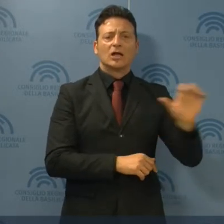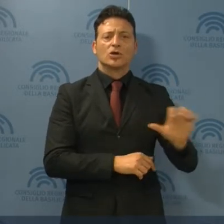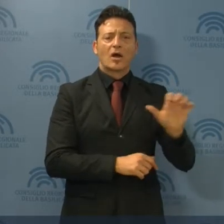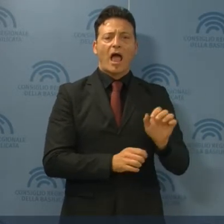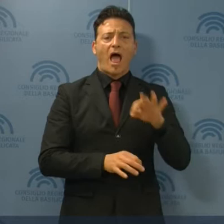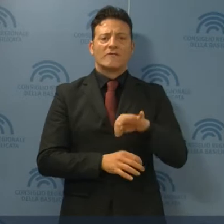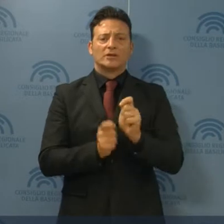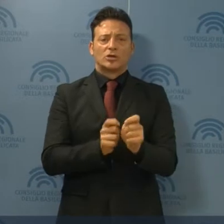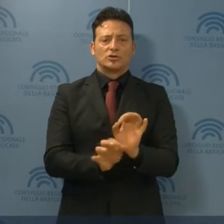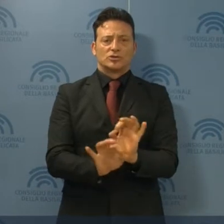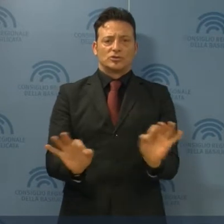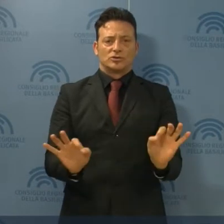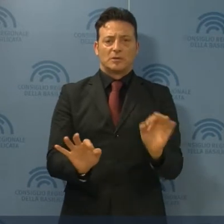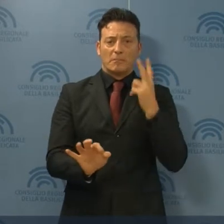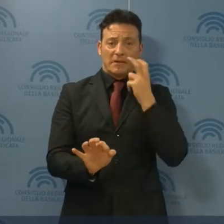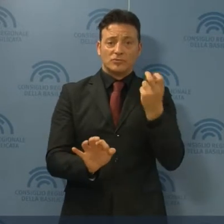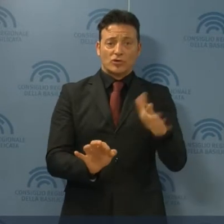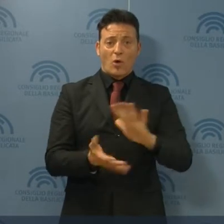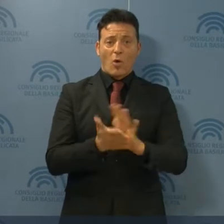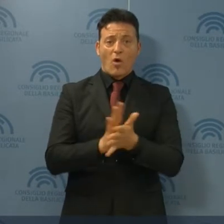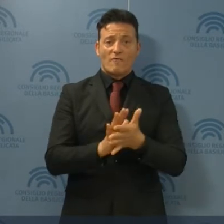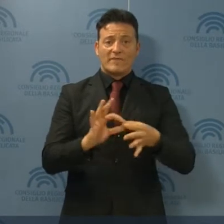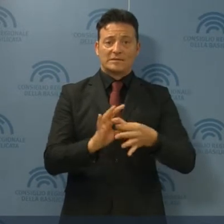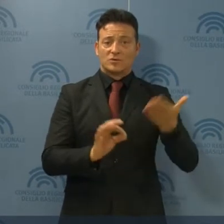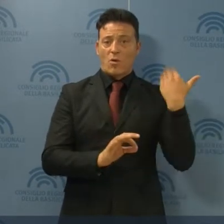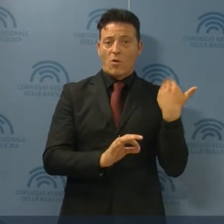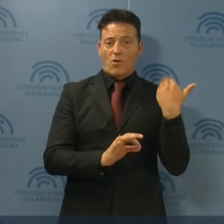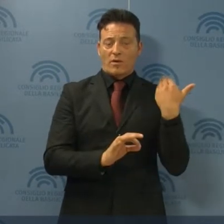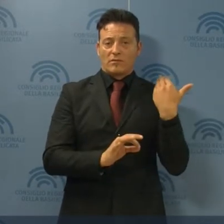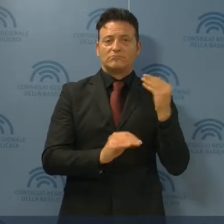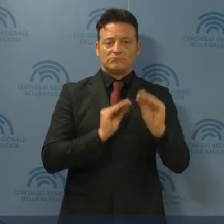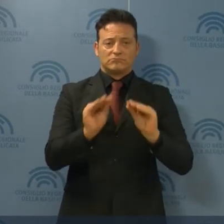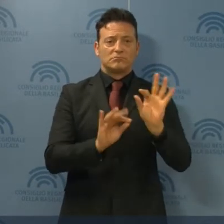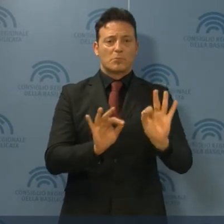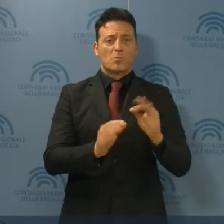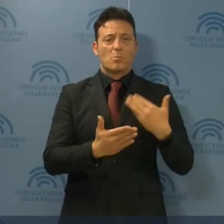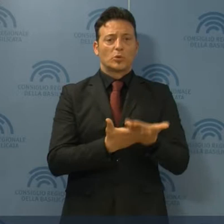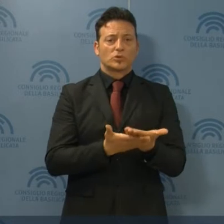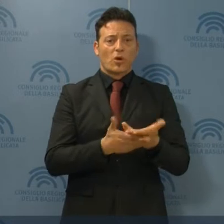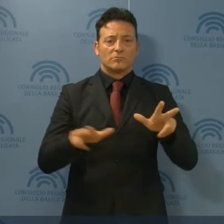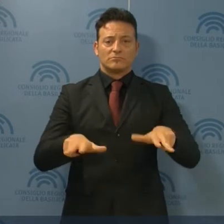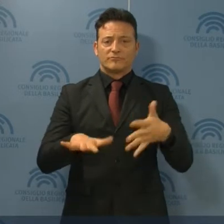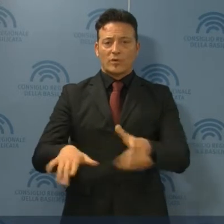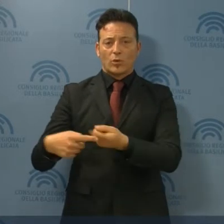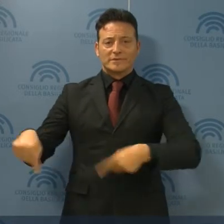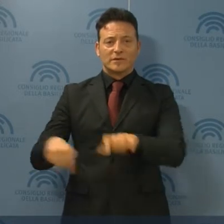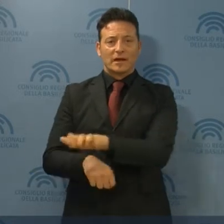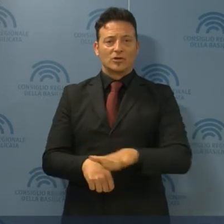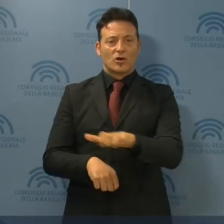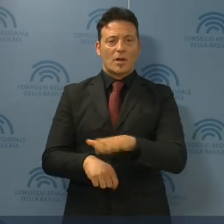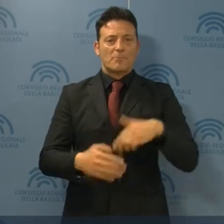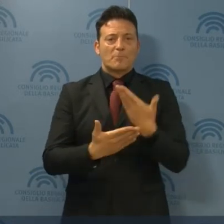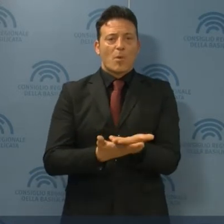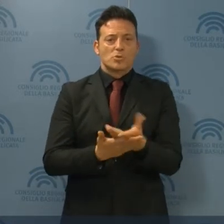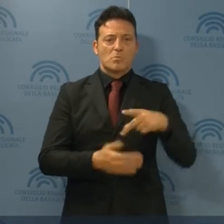paga l'affitto come previsto da una convenzione e quanto chiede una mozione approvata dal consiglio regionale su proposta